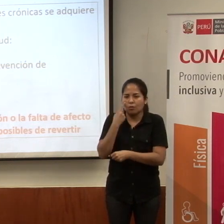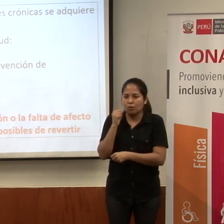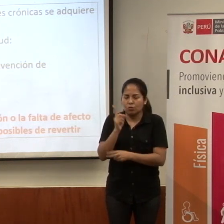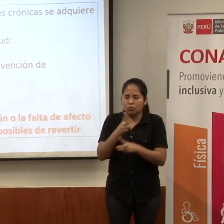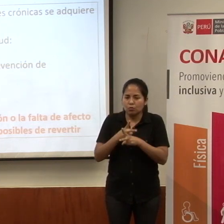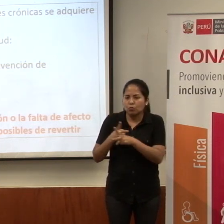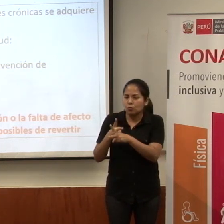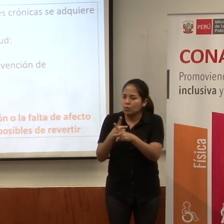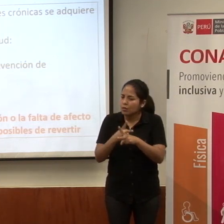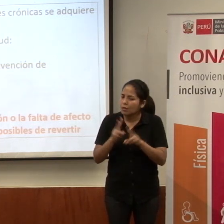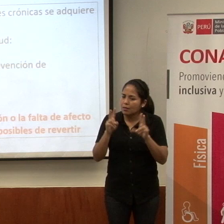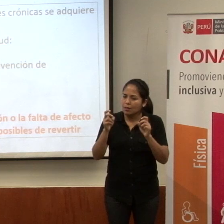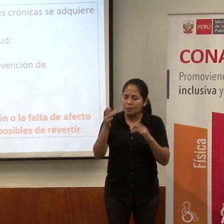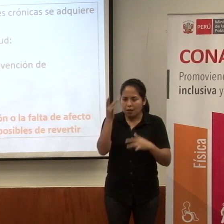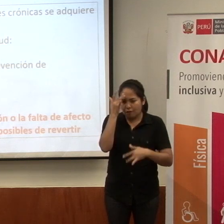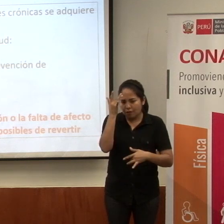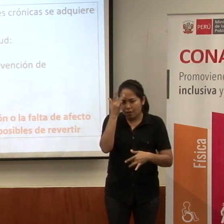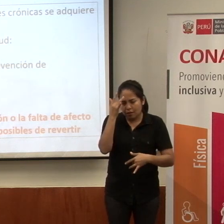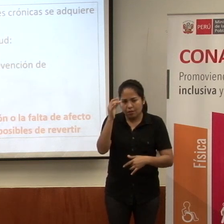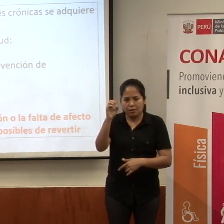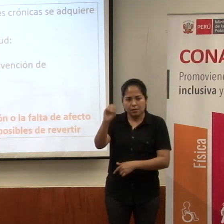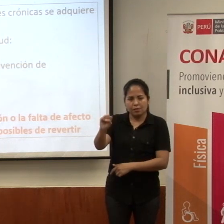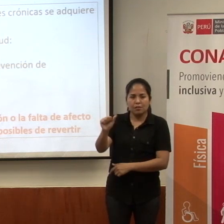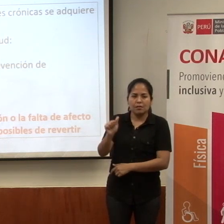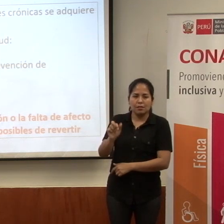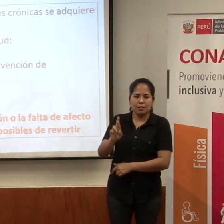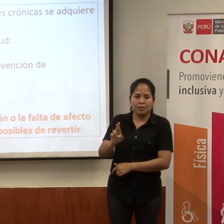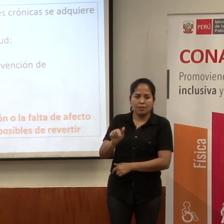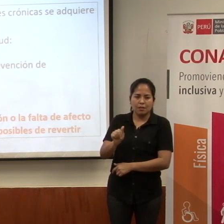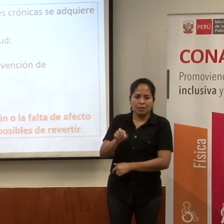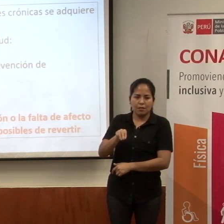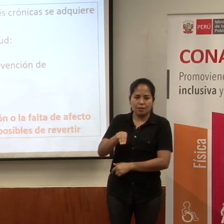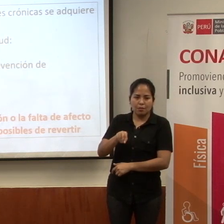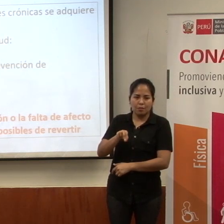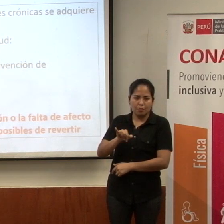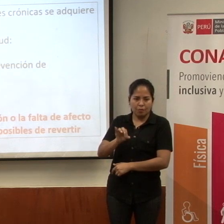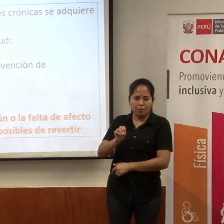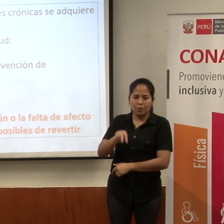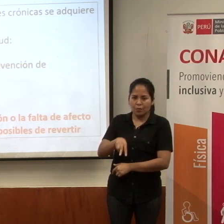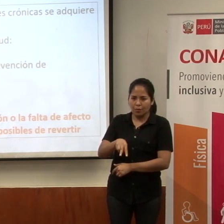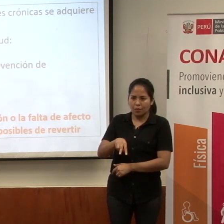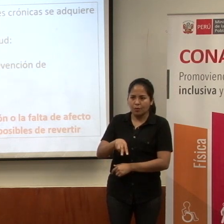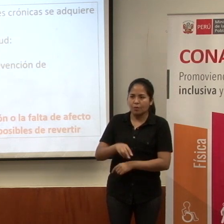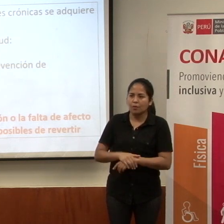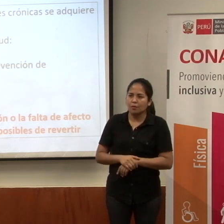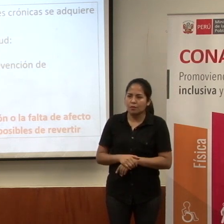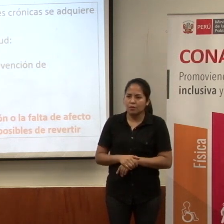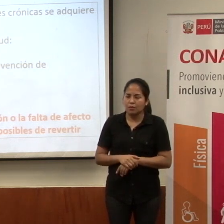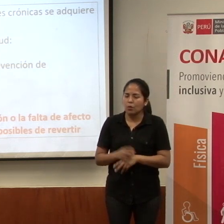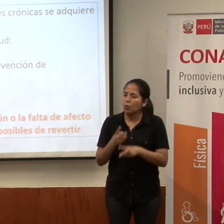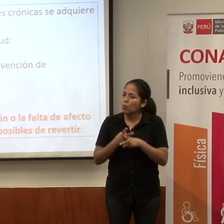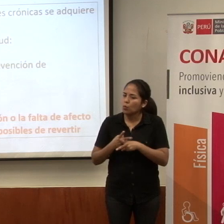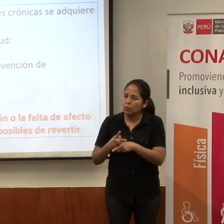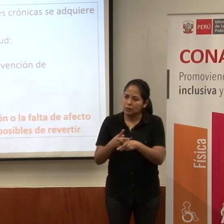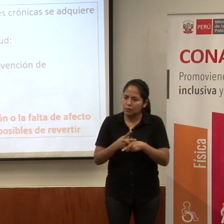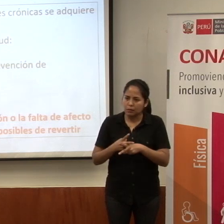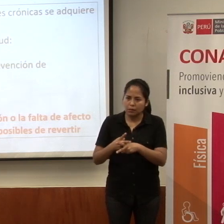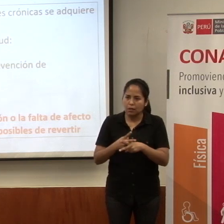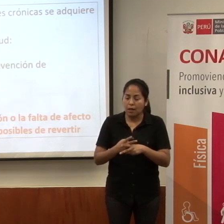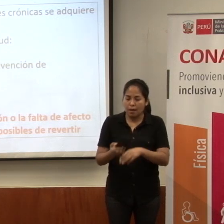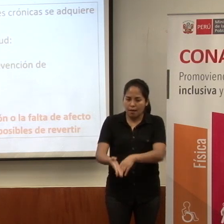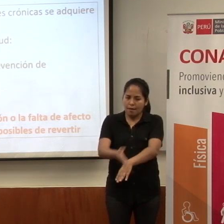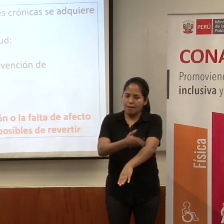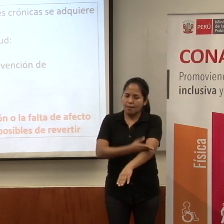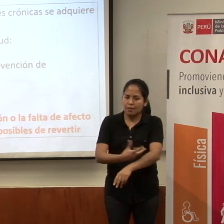ese tema, por favor. Si queremos empezar a evitar discapacidades, vacunemos a nuestros niños, ¿no es